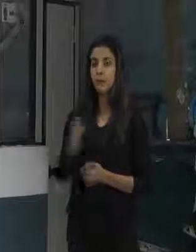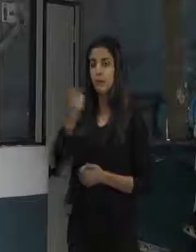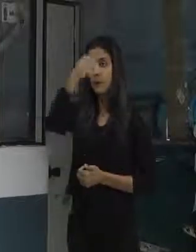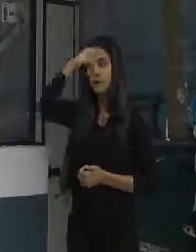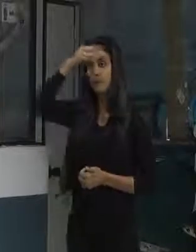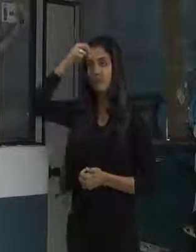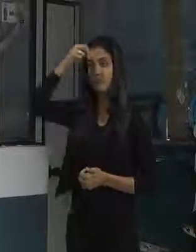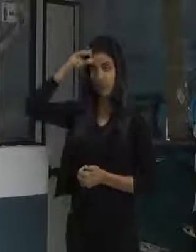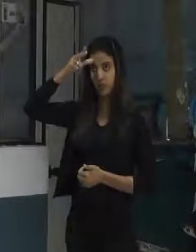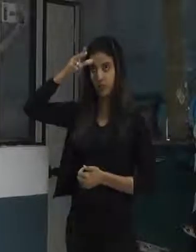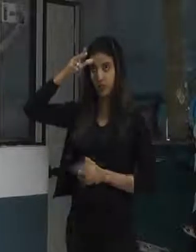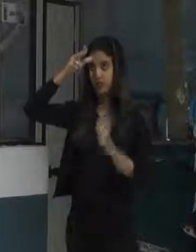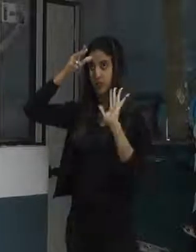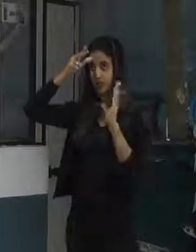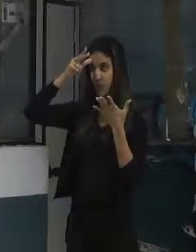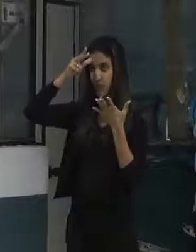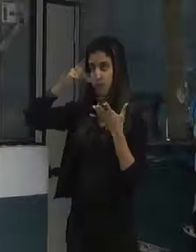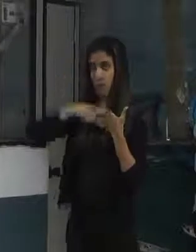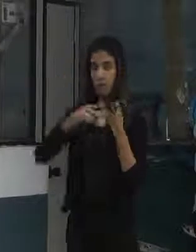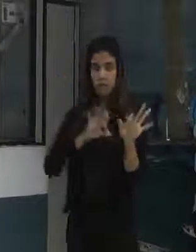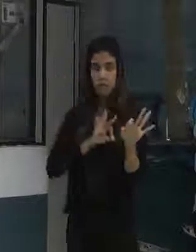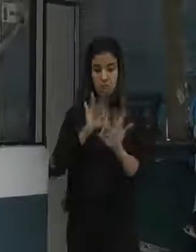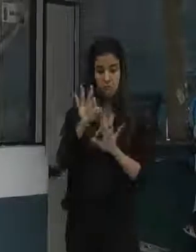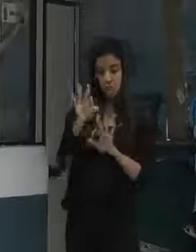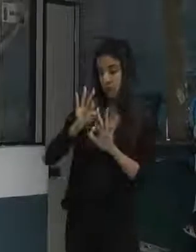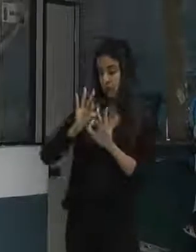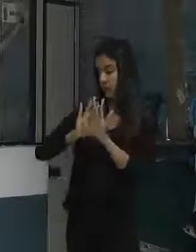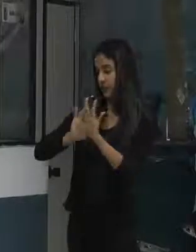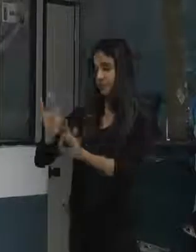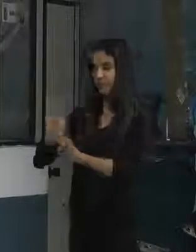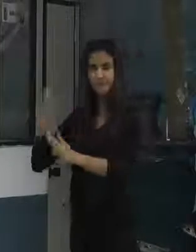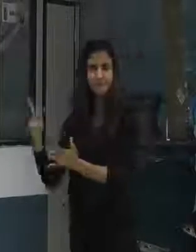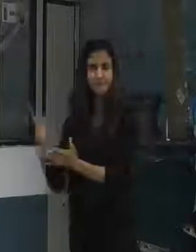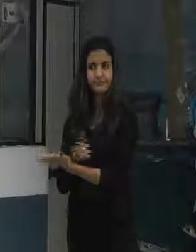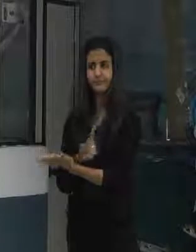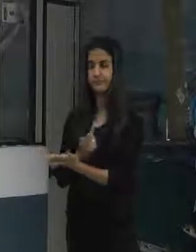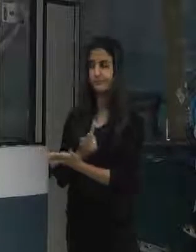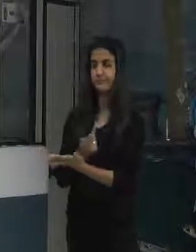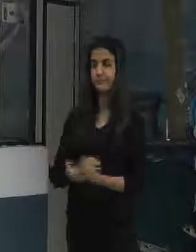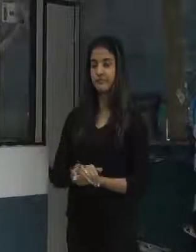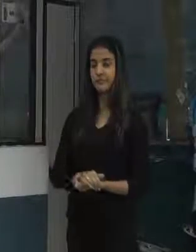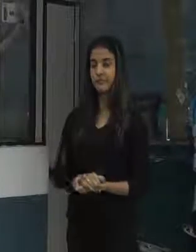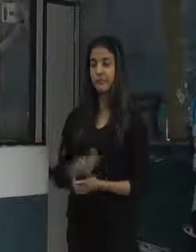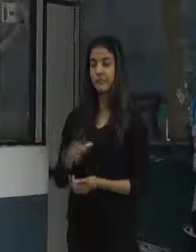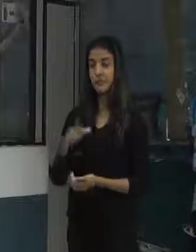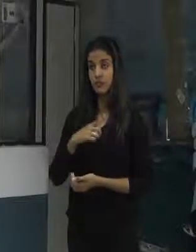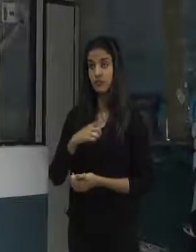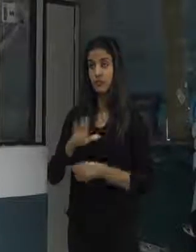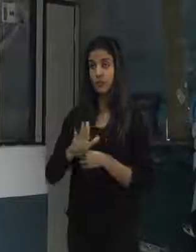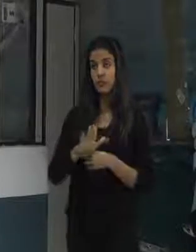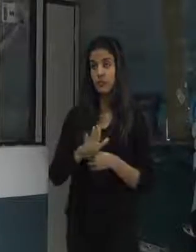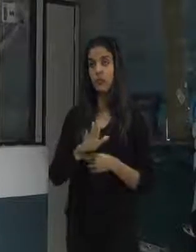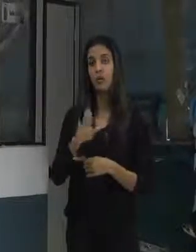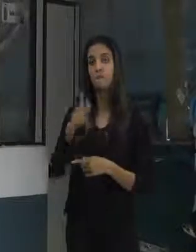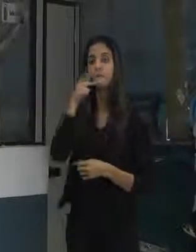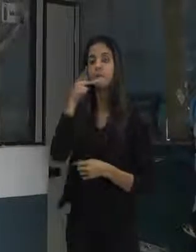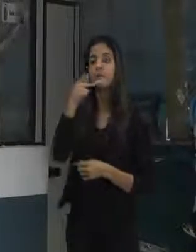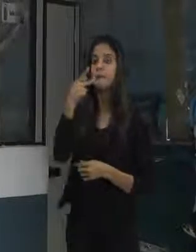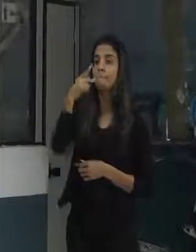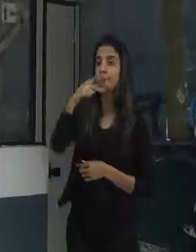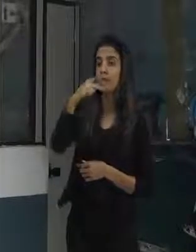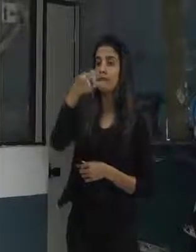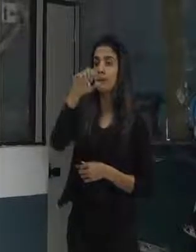feito a sua engenharia política de uma forma tão equivocada que trouxe para dentro do governo agora o PSL,